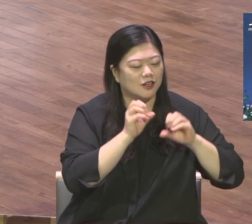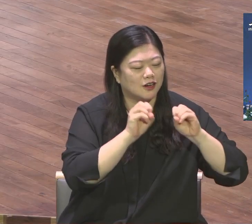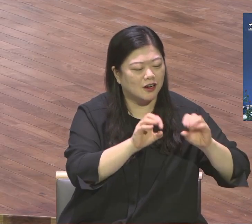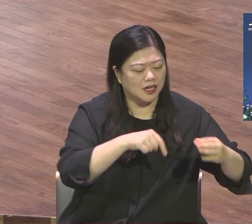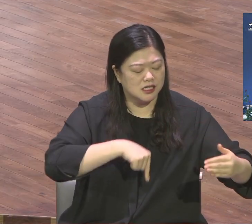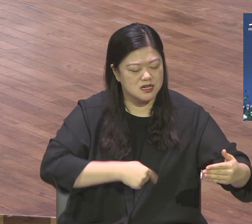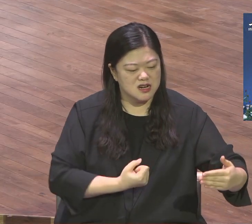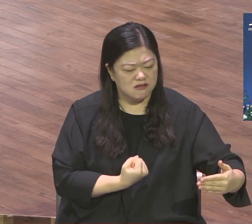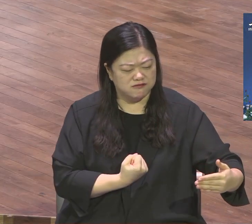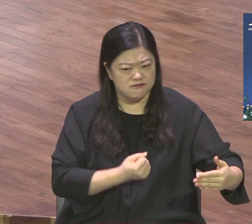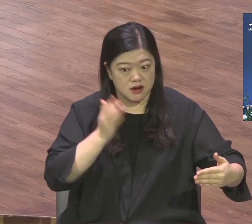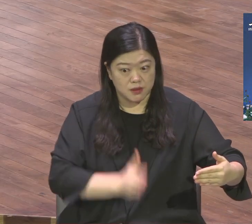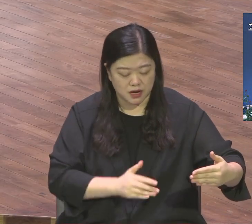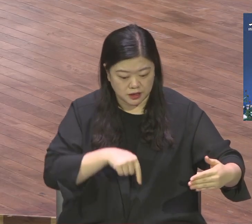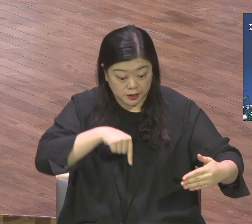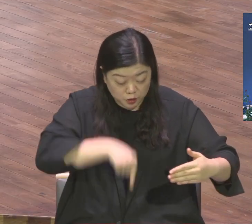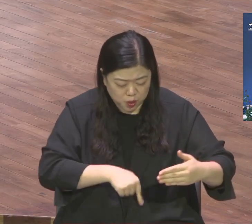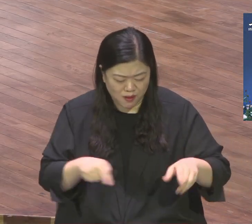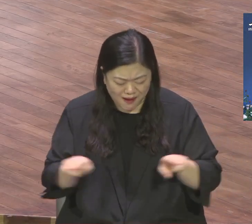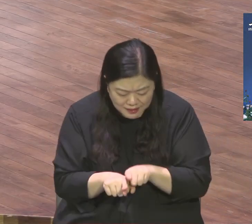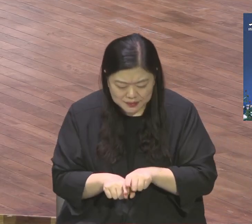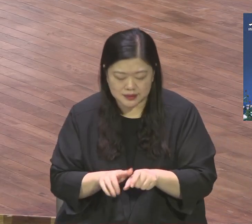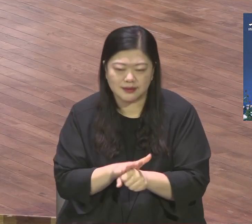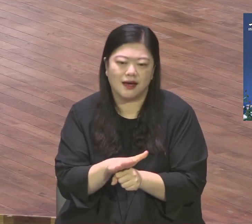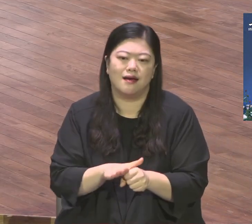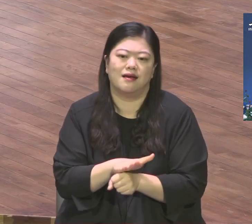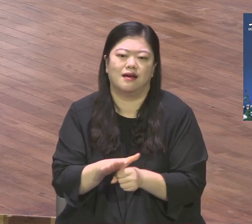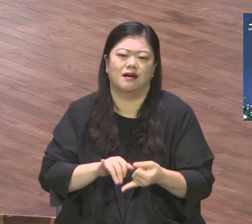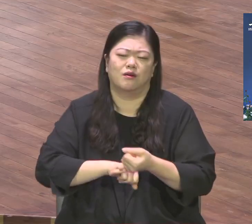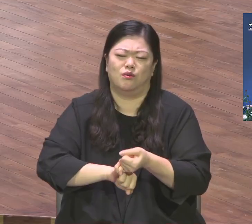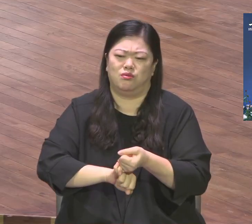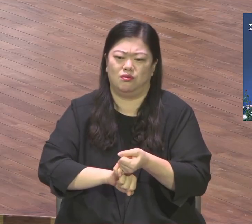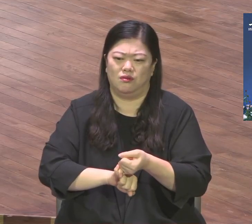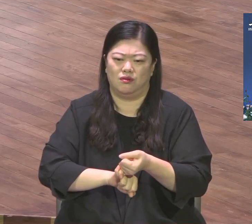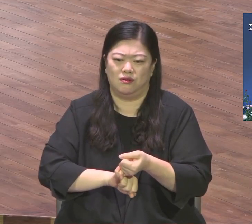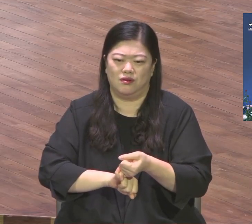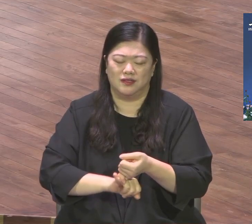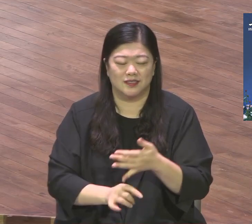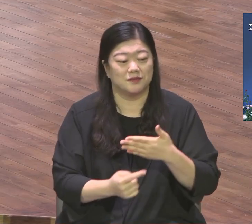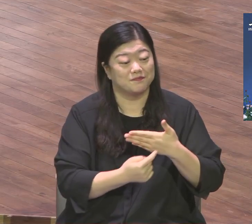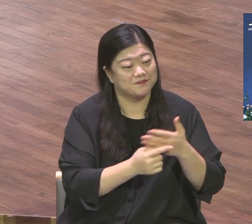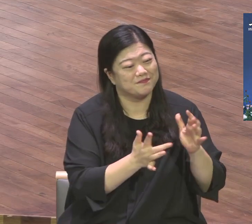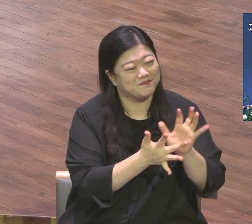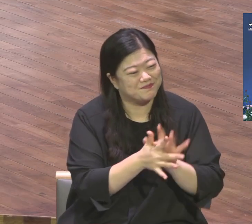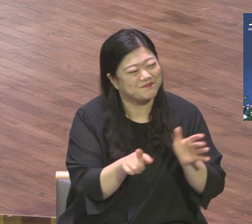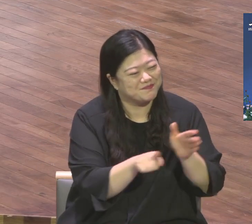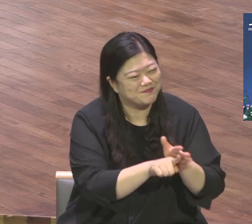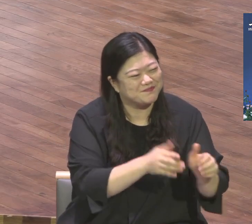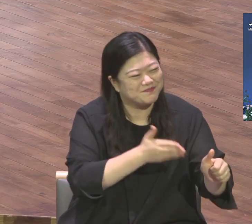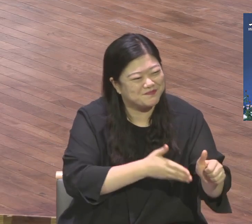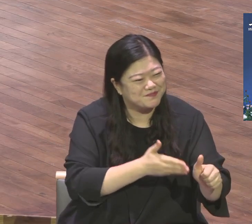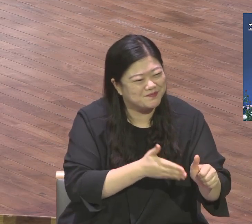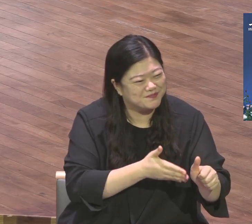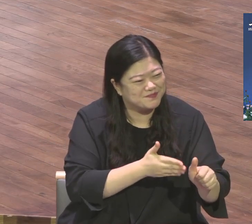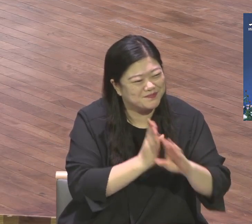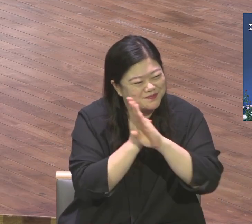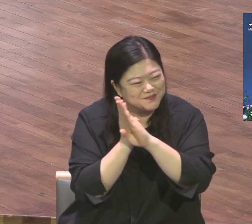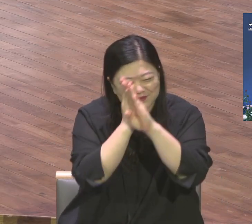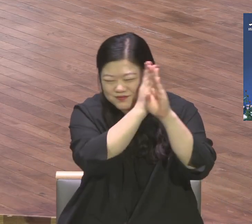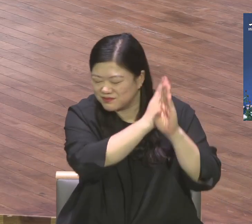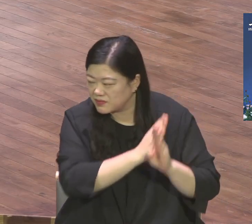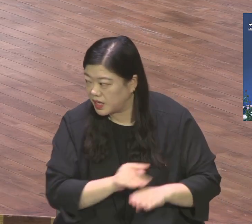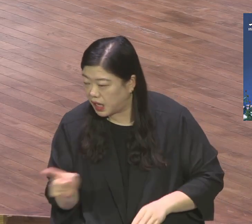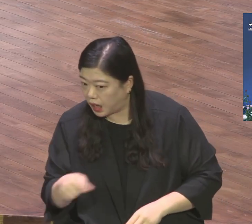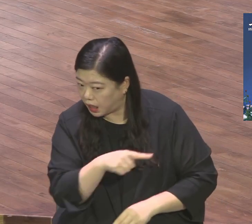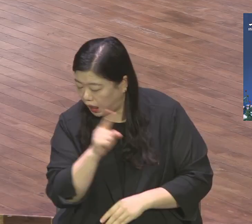마음이 근본적으로 있어야 돼요. 사람을 비판하고 판단하고 돌아서면 흉 보고, 그 사람은 전도자 아니에요. 그 사람은 사랑을